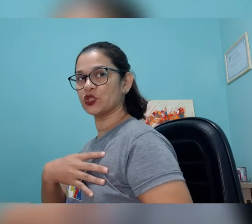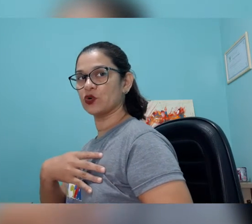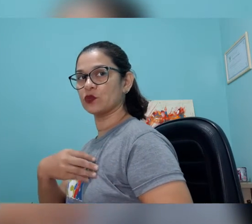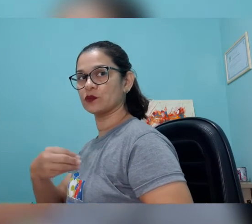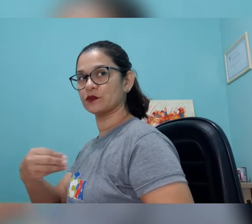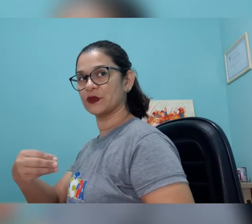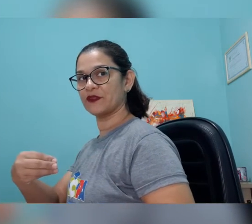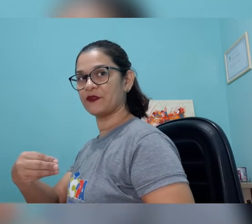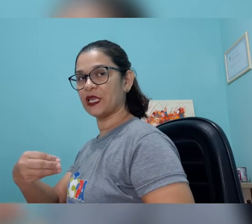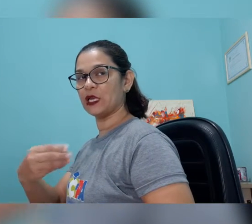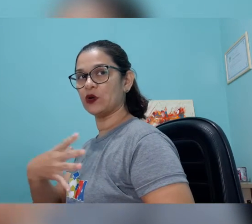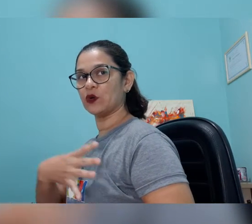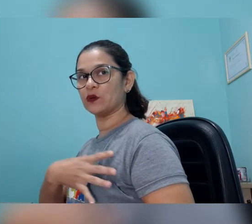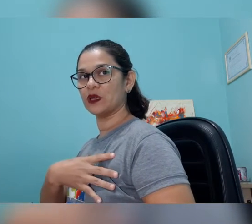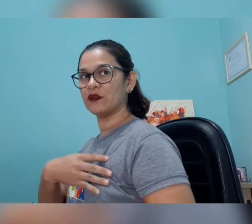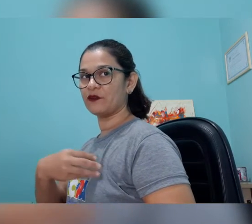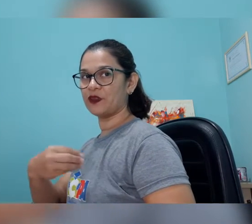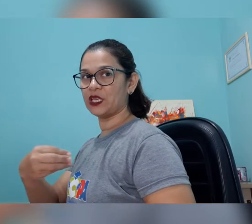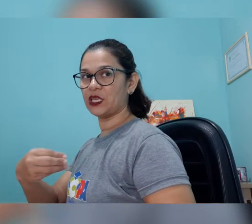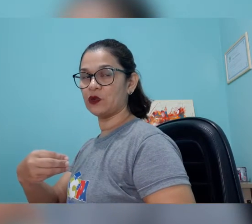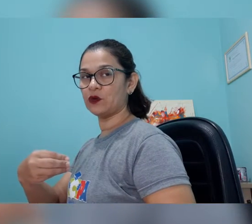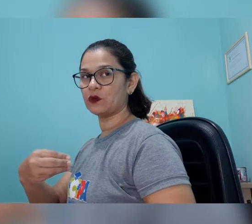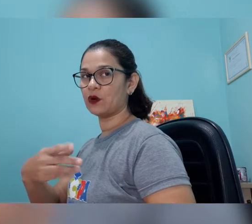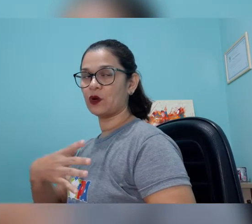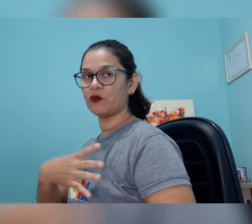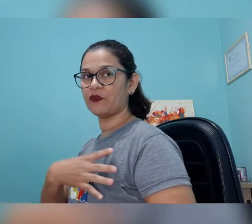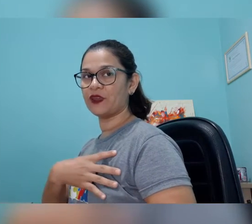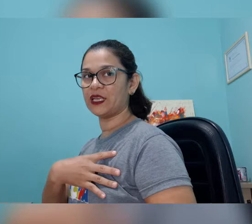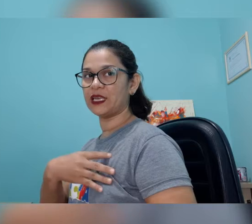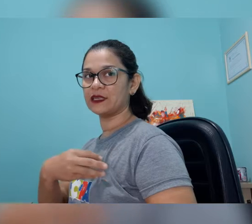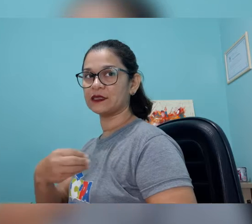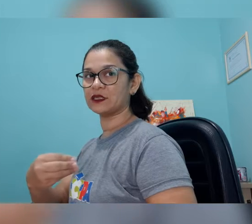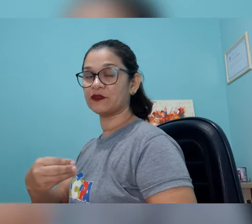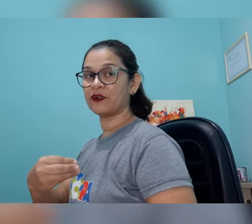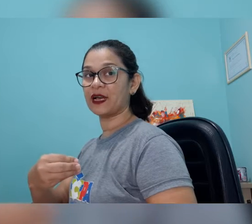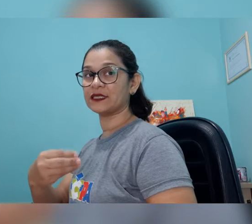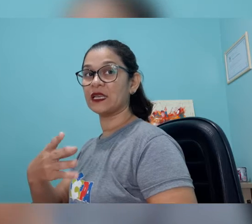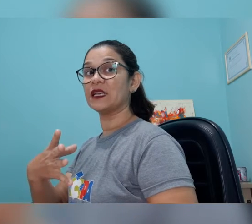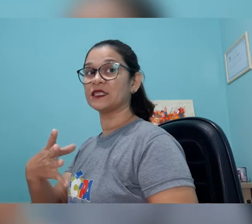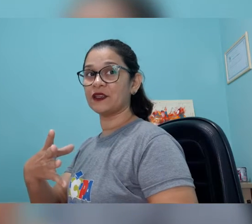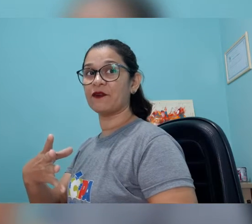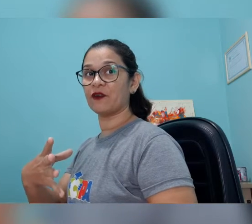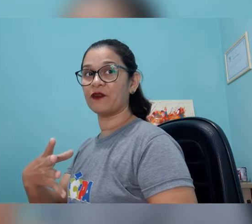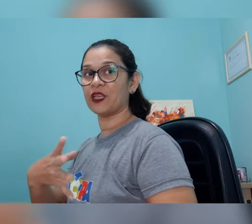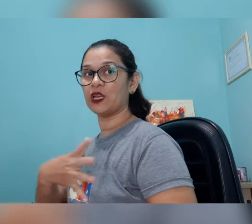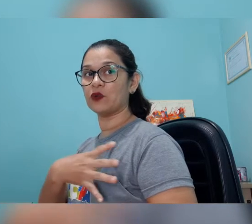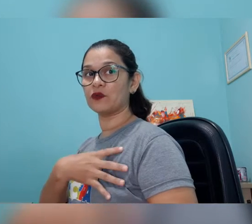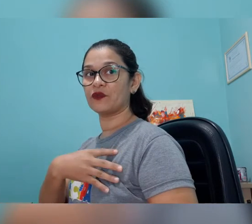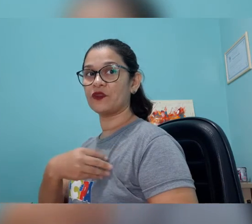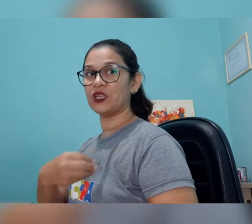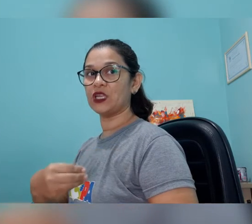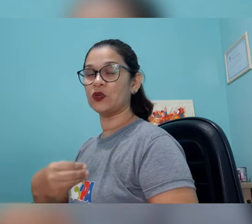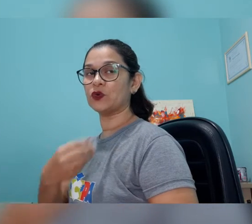Puxou. Filho, filho ou filha, tanto faz. Se for filho,